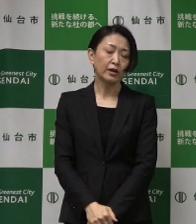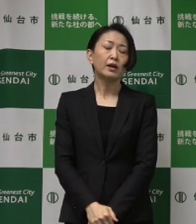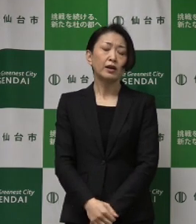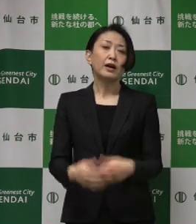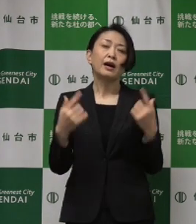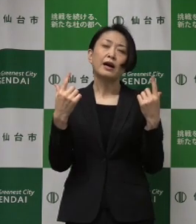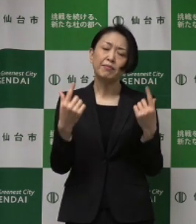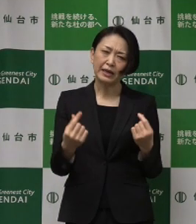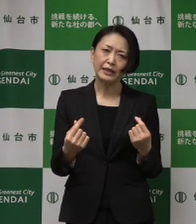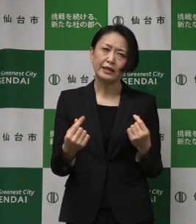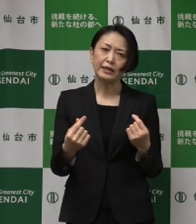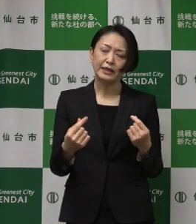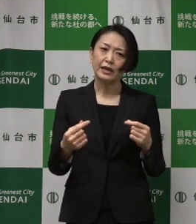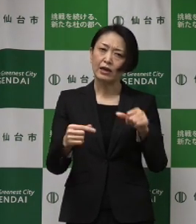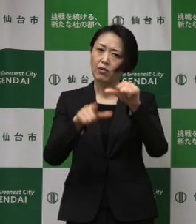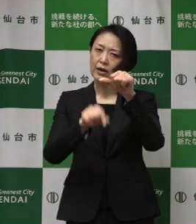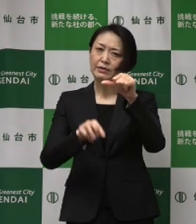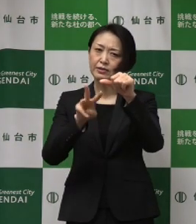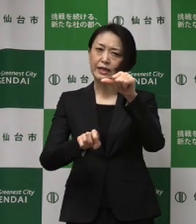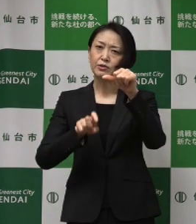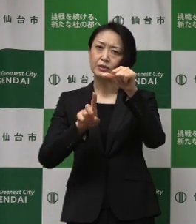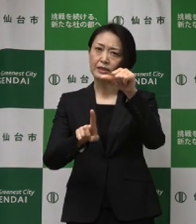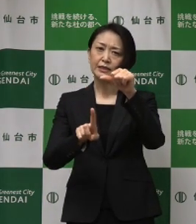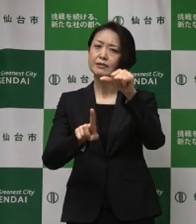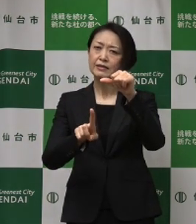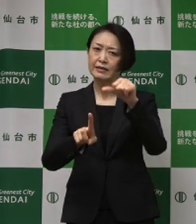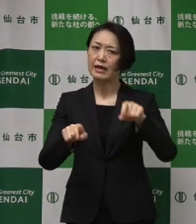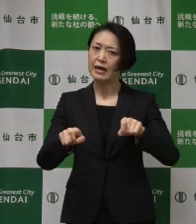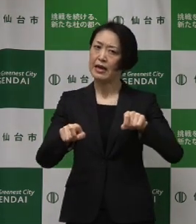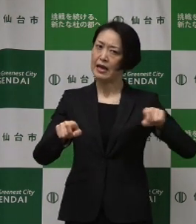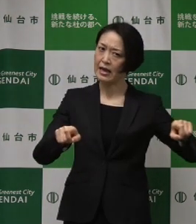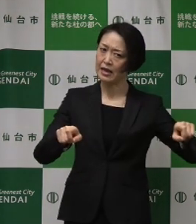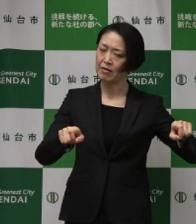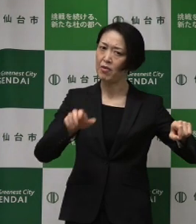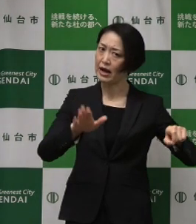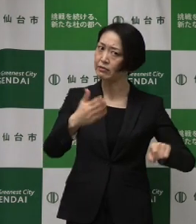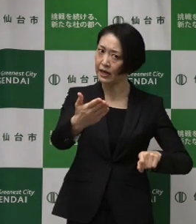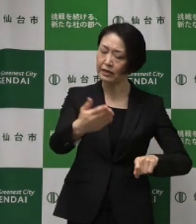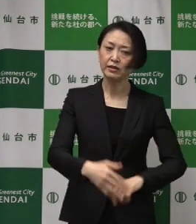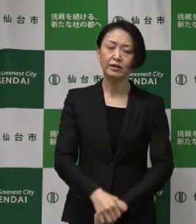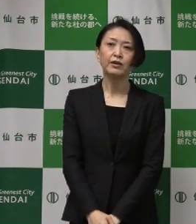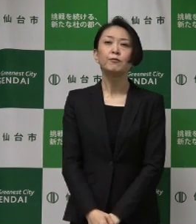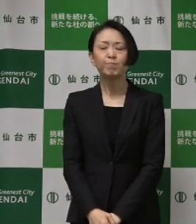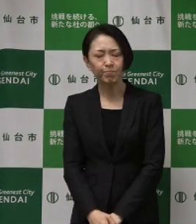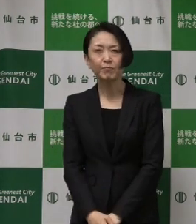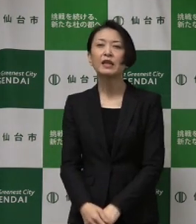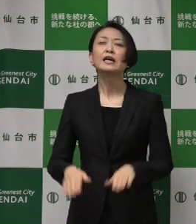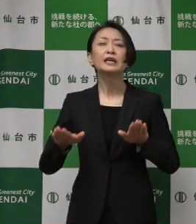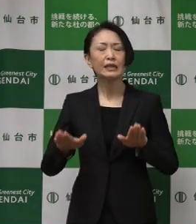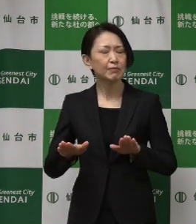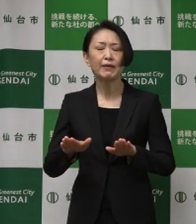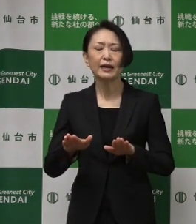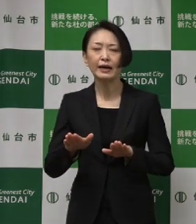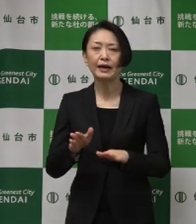り再延長というのも選択肢としてはあるんでしょうか。 ここも今の段階では何とも言えませんけれども、も